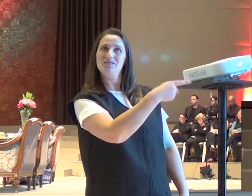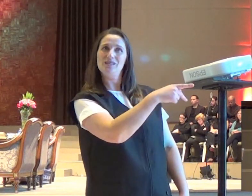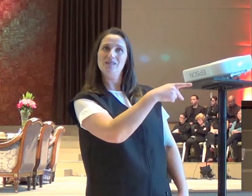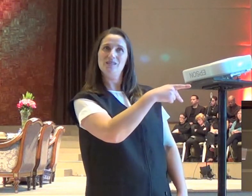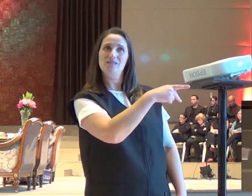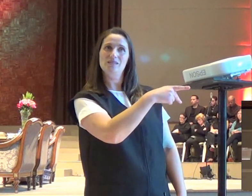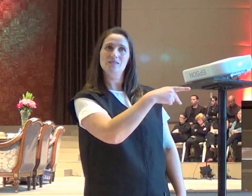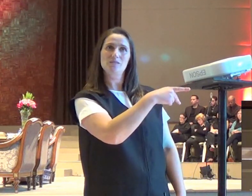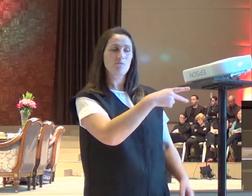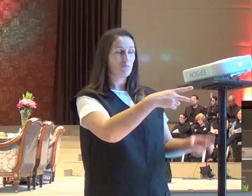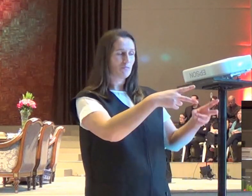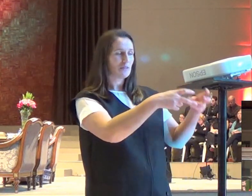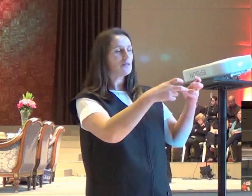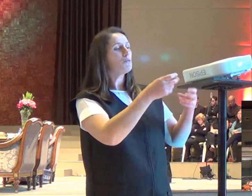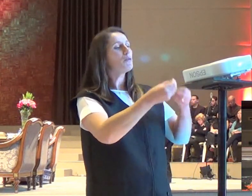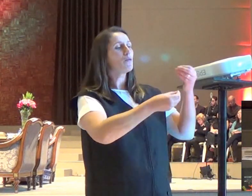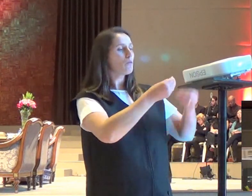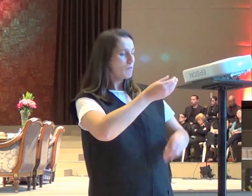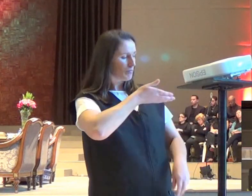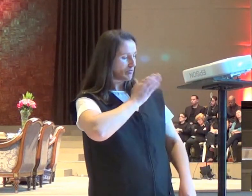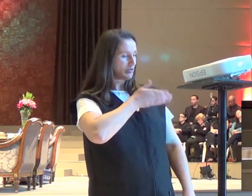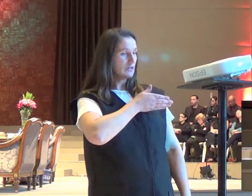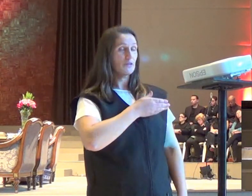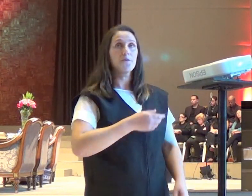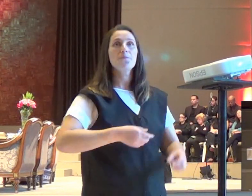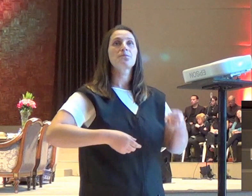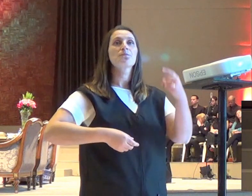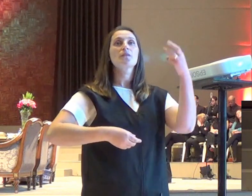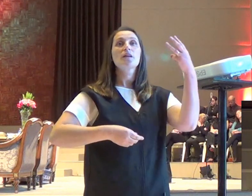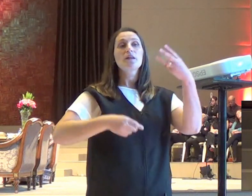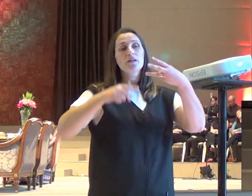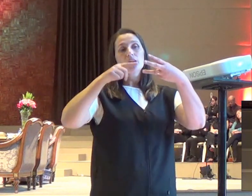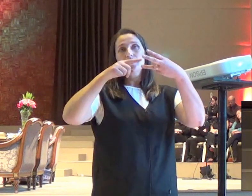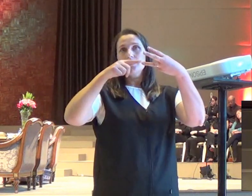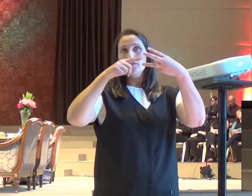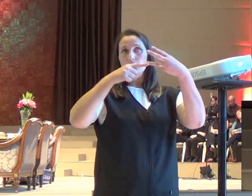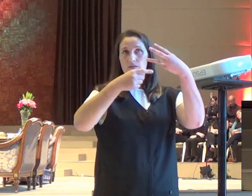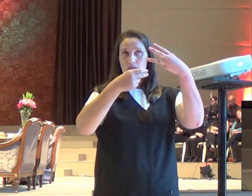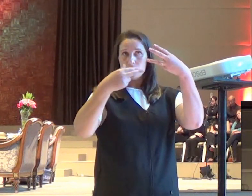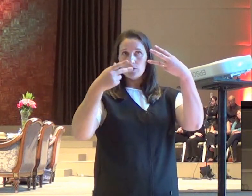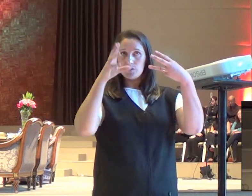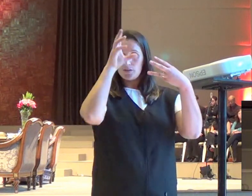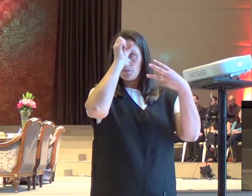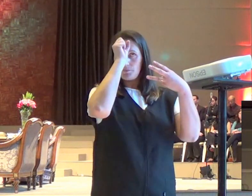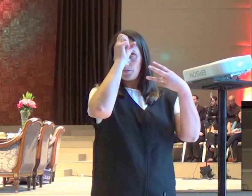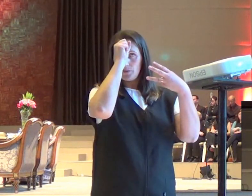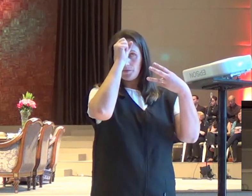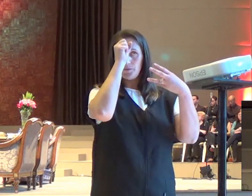eles precisam disso, terceira coisa que eu vou aprender aqui nesse texto,